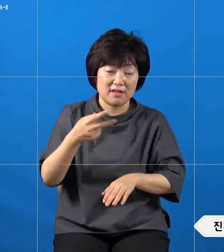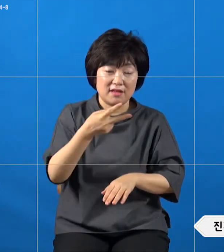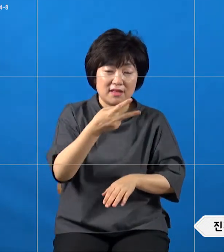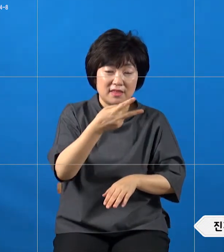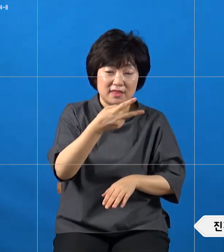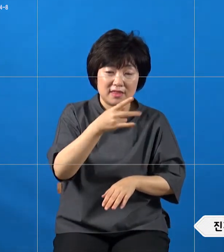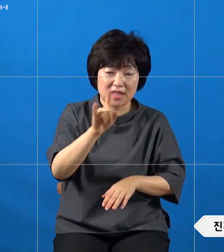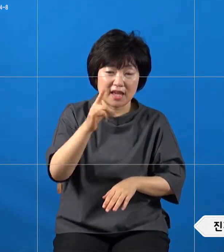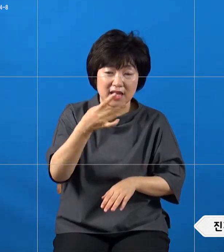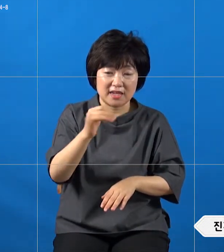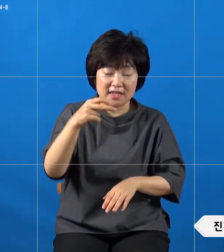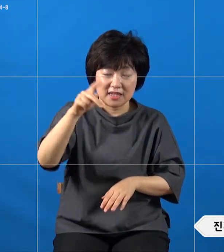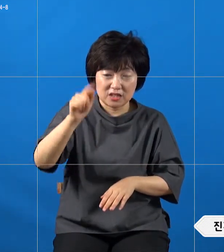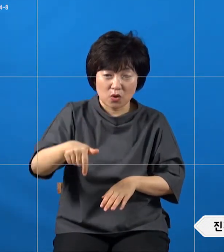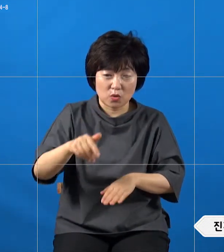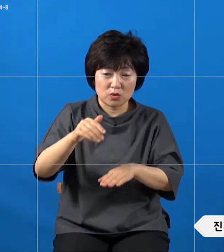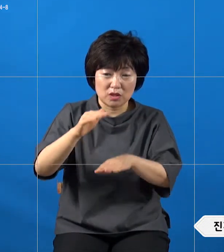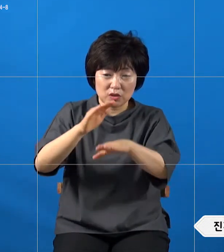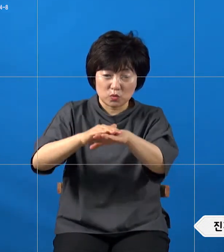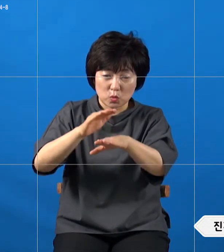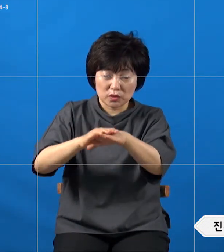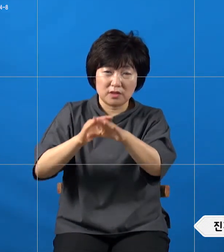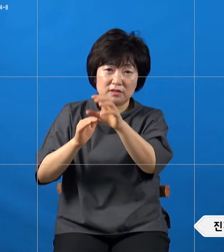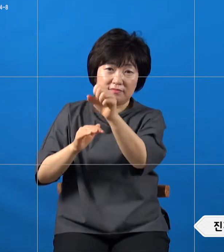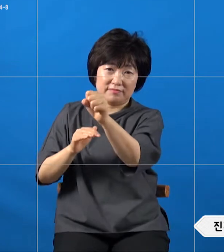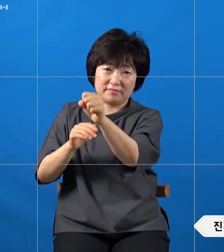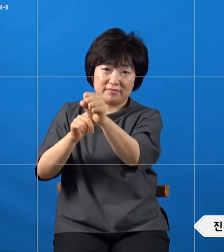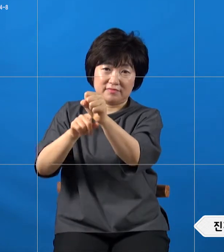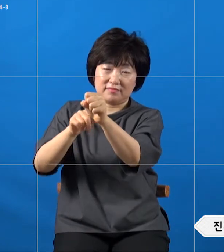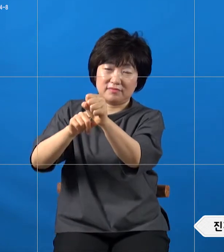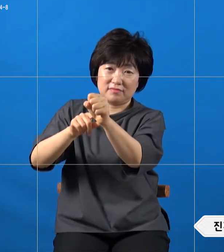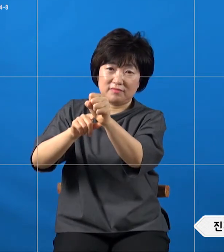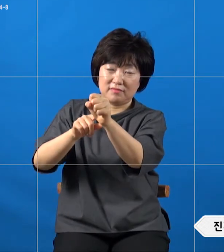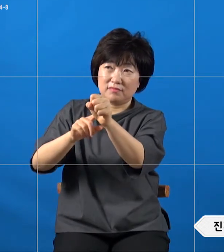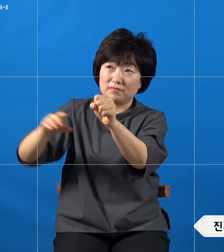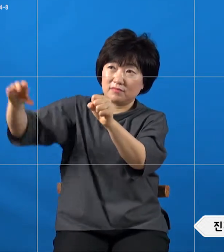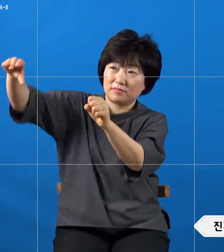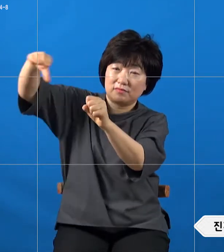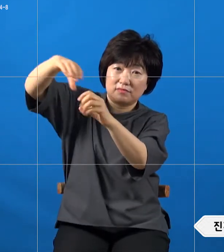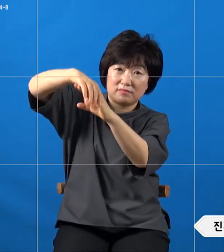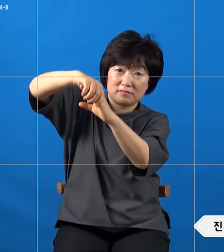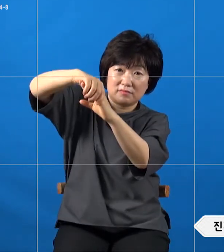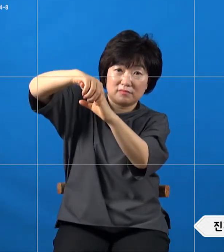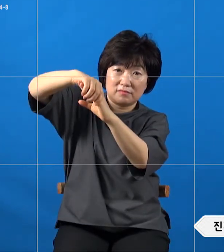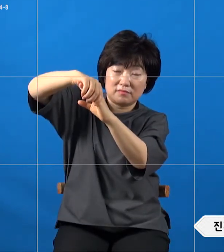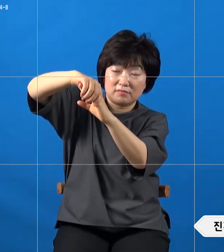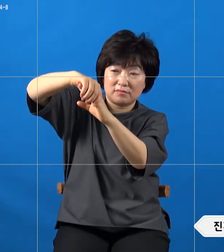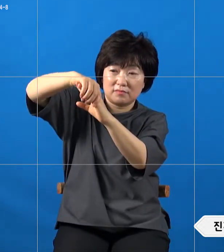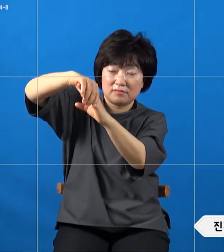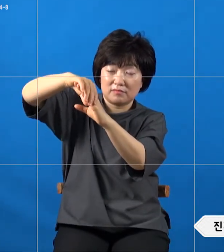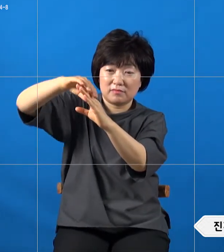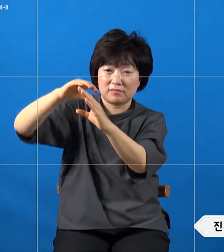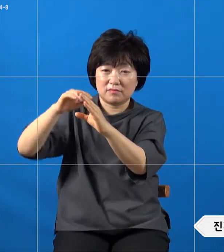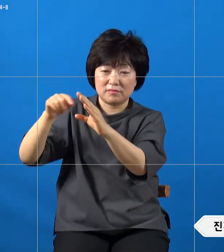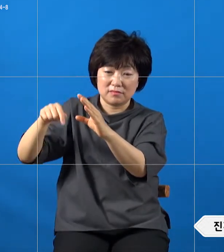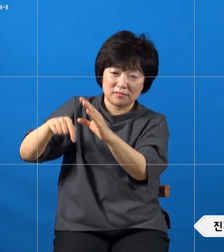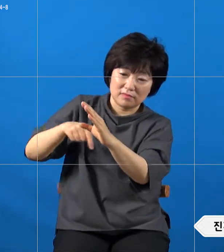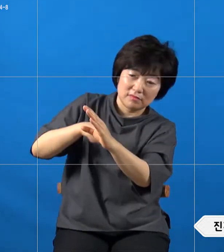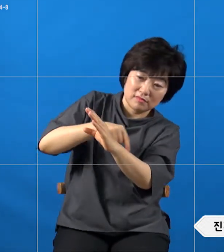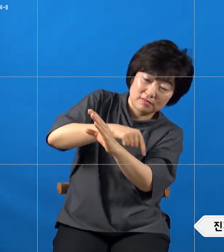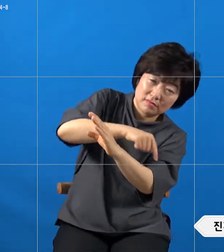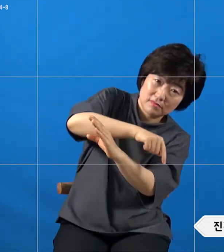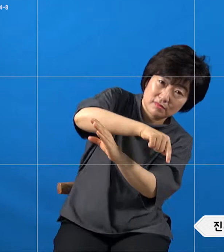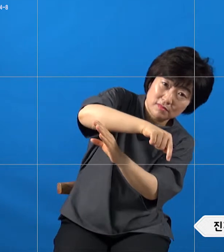돌 붙잡고 계시는 하나님의 손. 그런데 왼쪽으로 돌아가면서 조금 더 보면